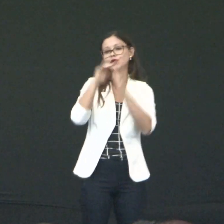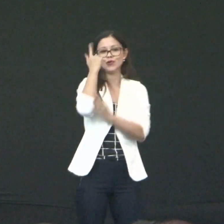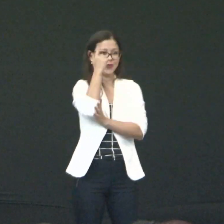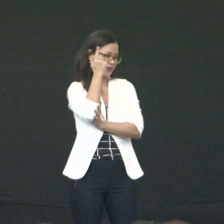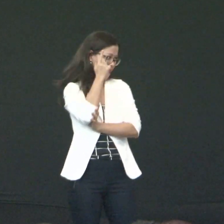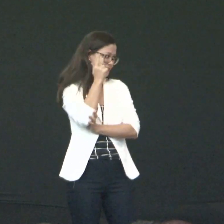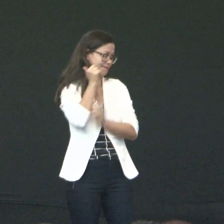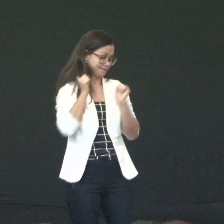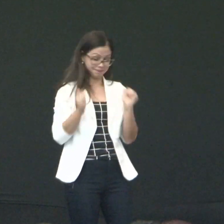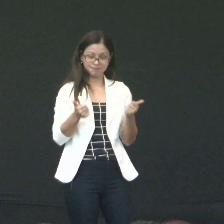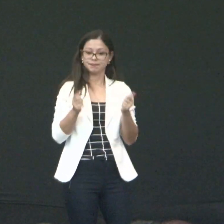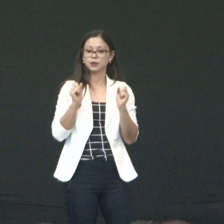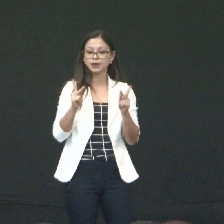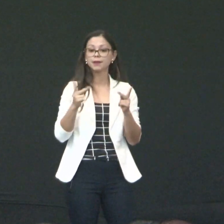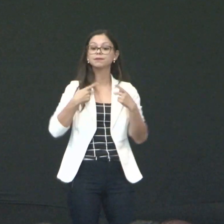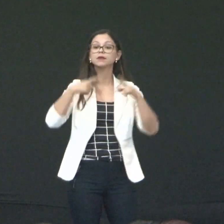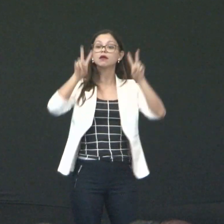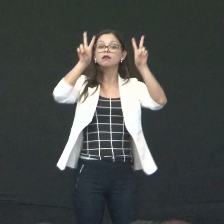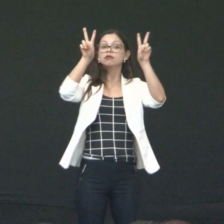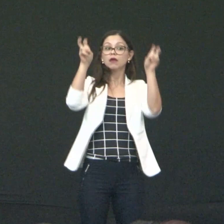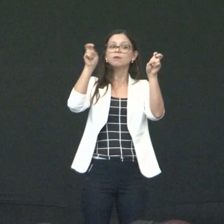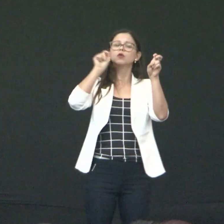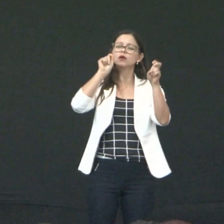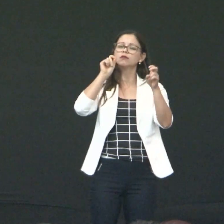UFSC, porém moro em Goiás.